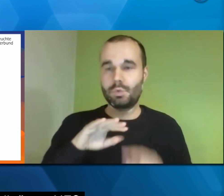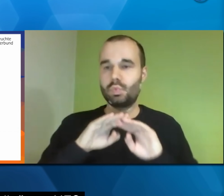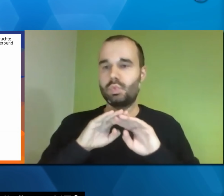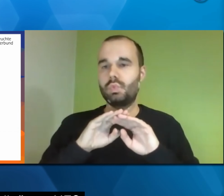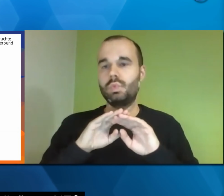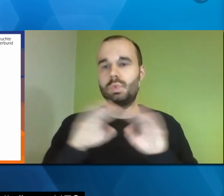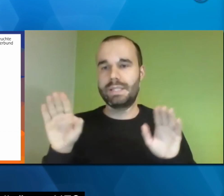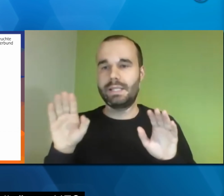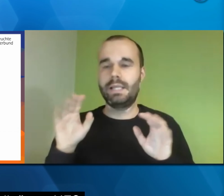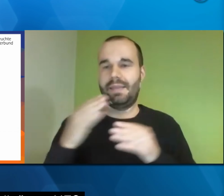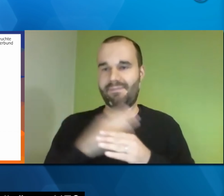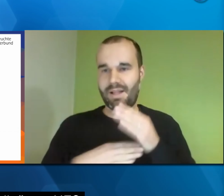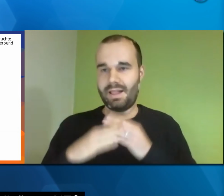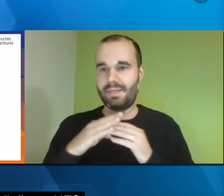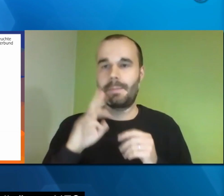v HFS.